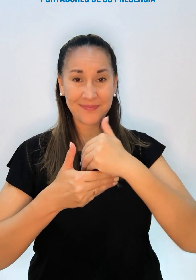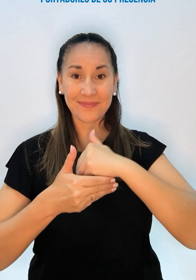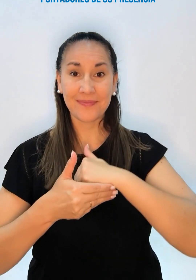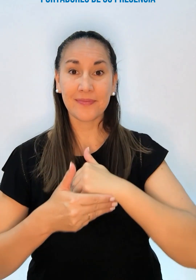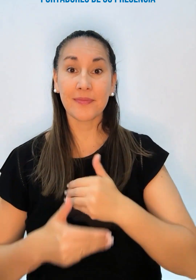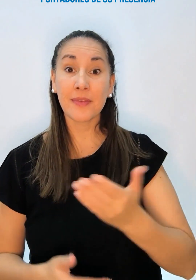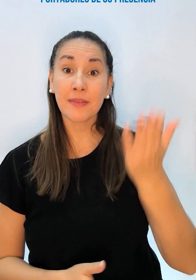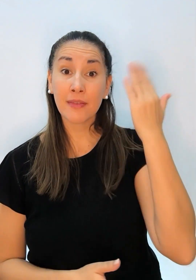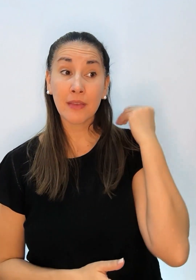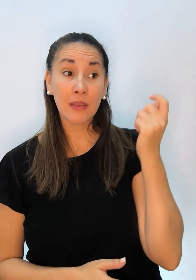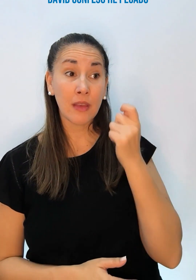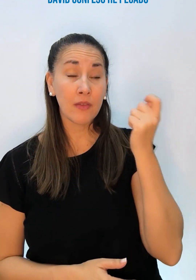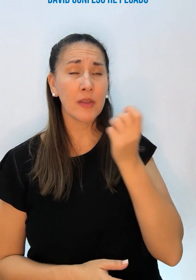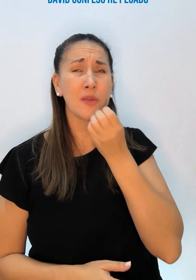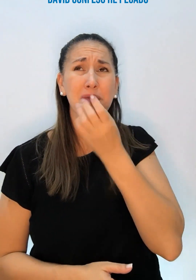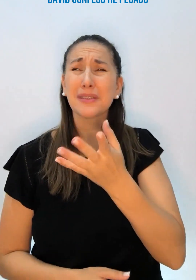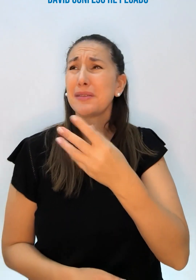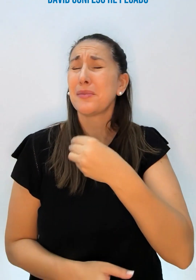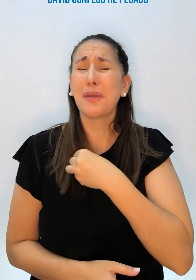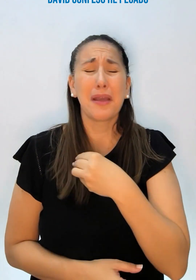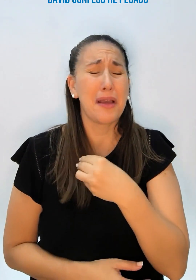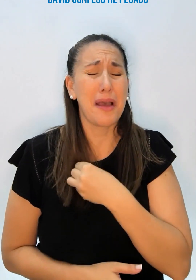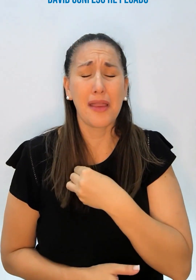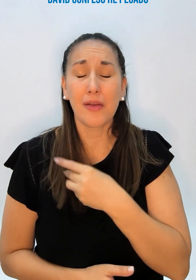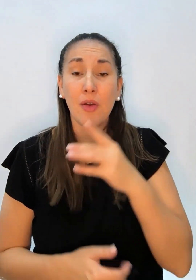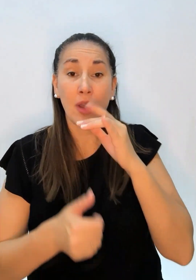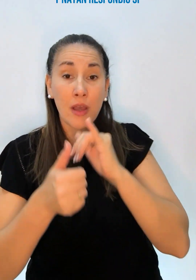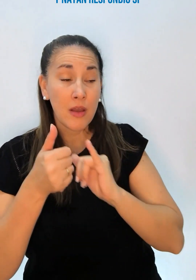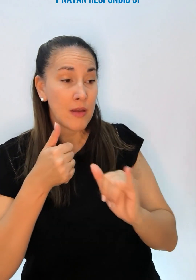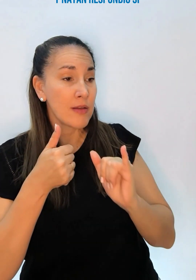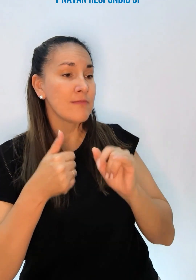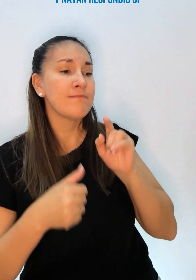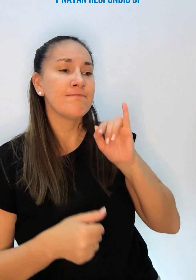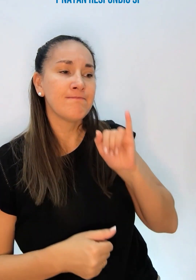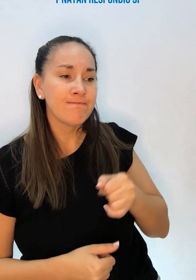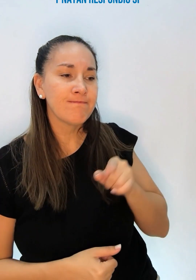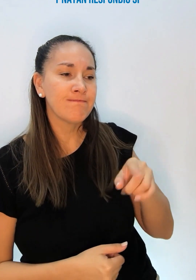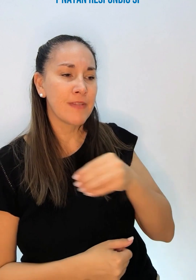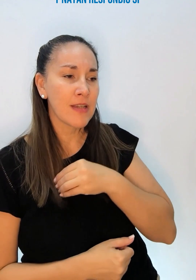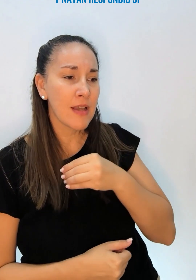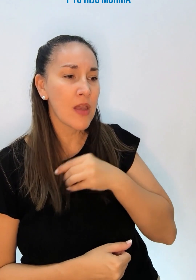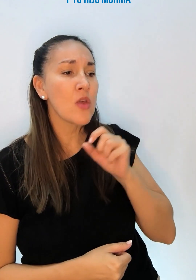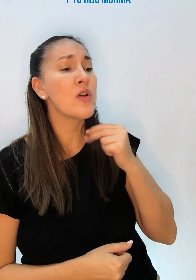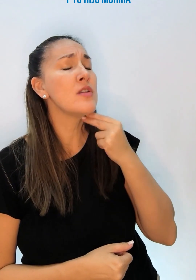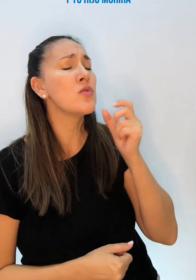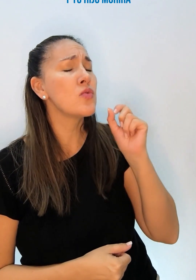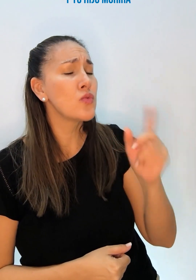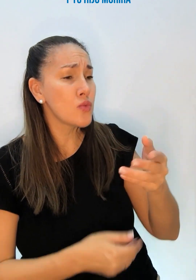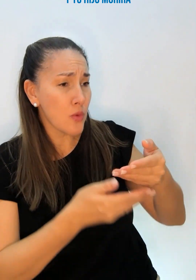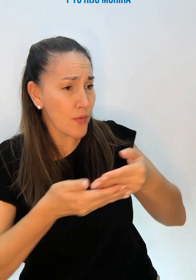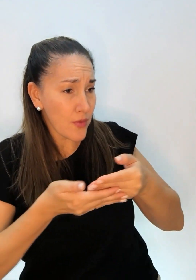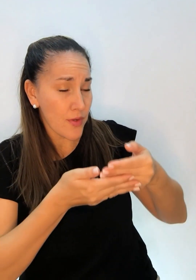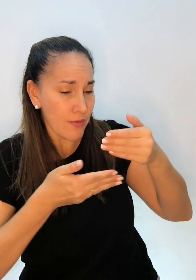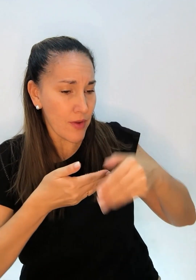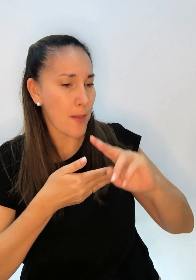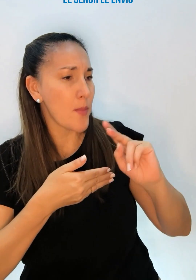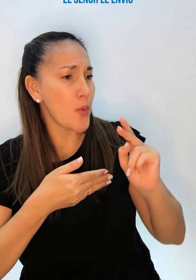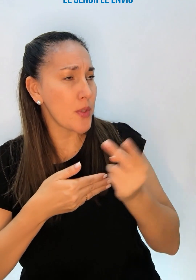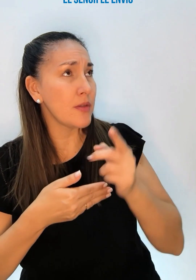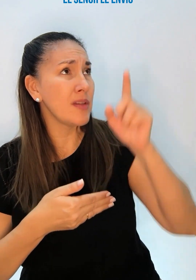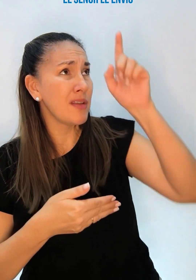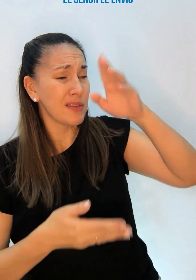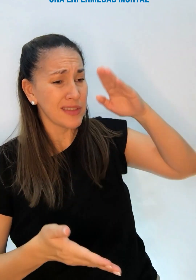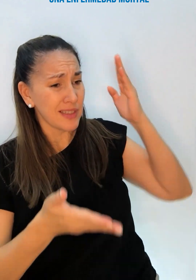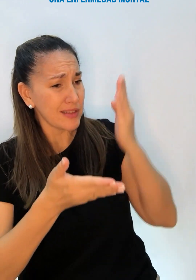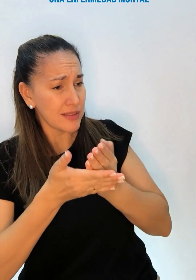portadores de su presencia. David confesó: he pecado. Y Natán respondió: sí, y tu hijo morirá.